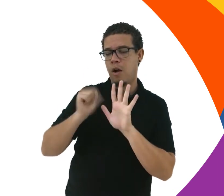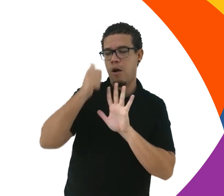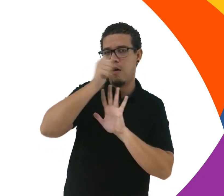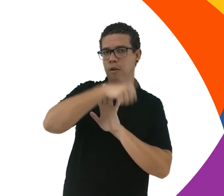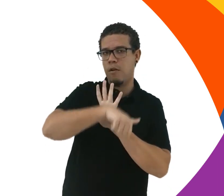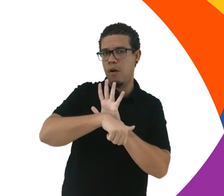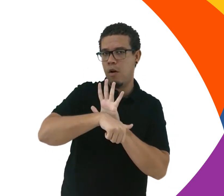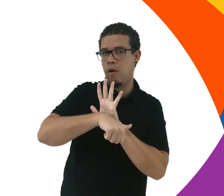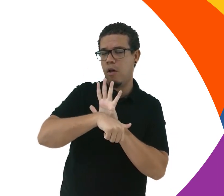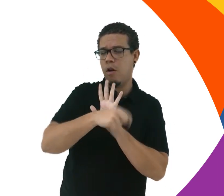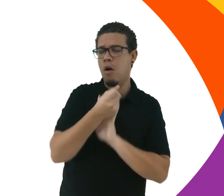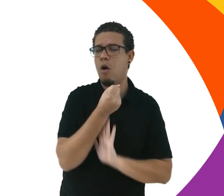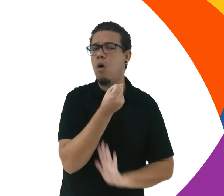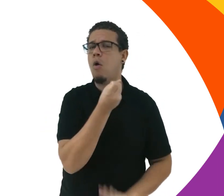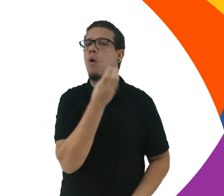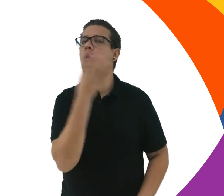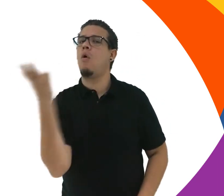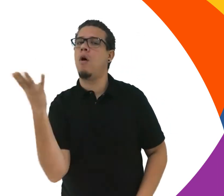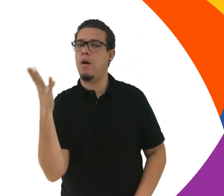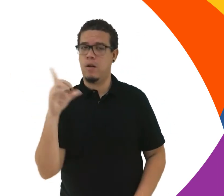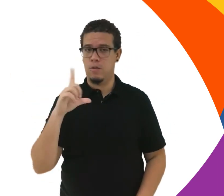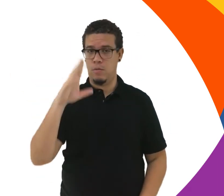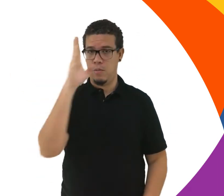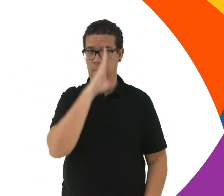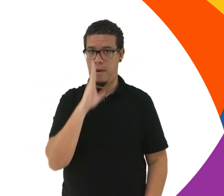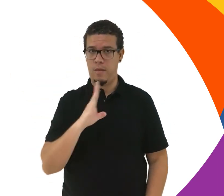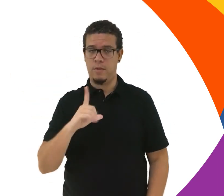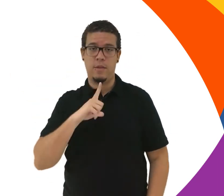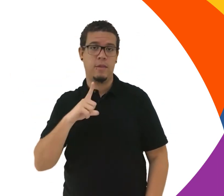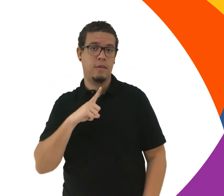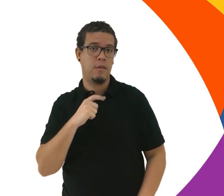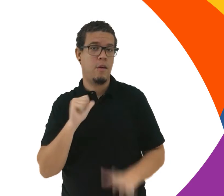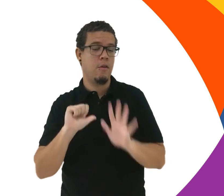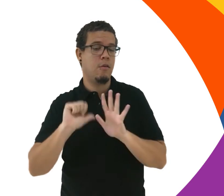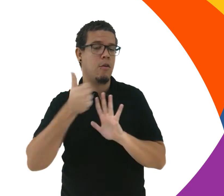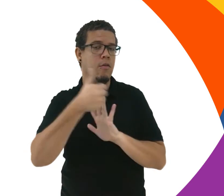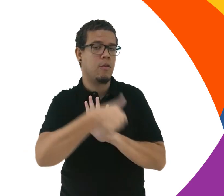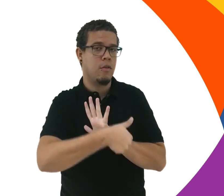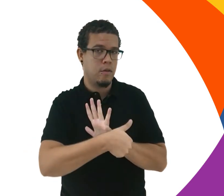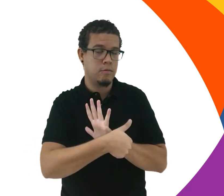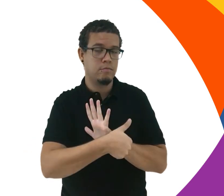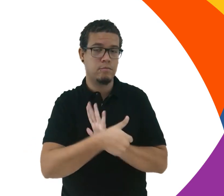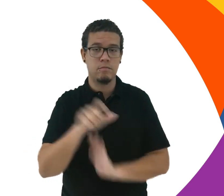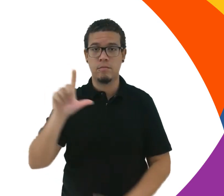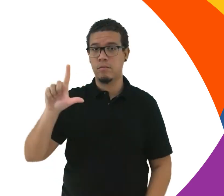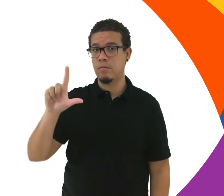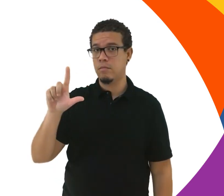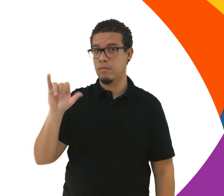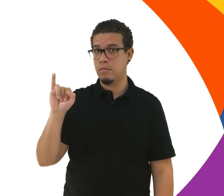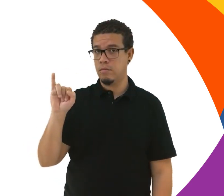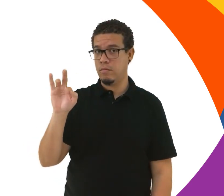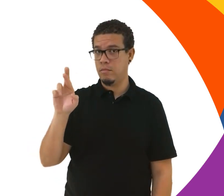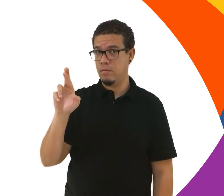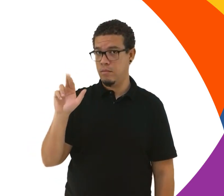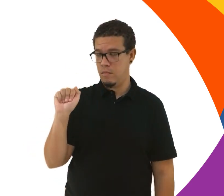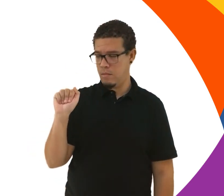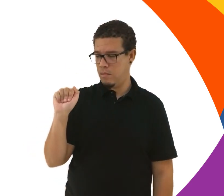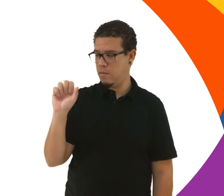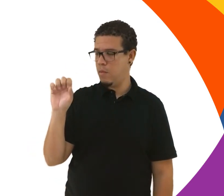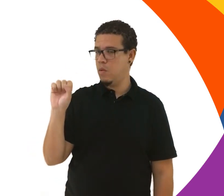Continuando. Sobre a configuração de mão, quantas temos aqui no Brasil? Quantas configurações